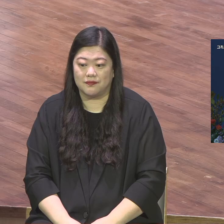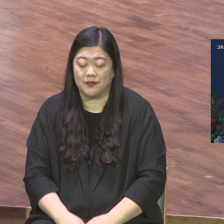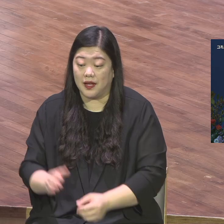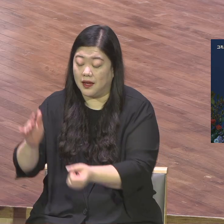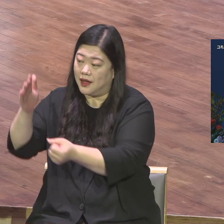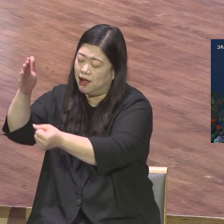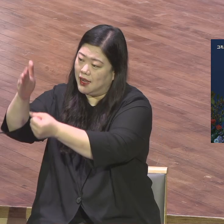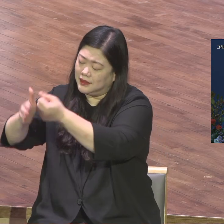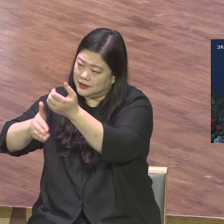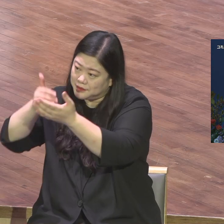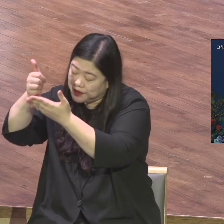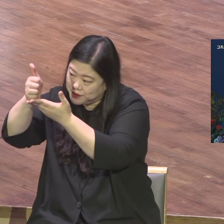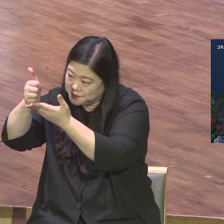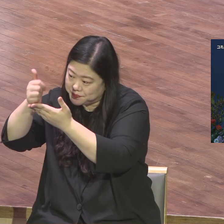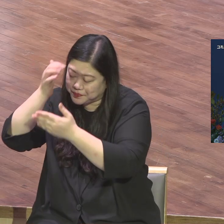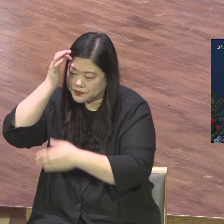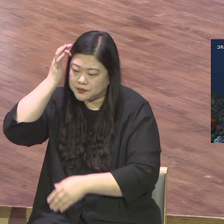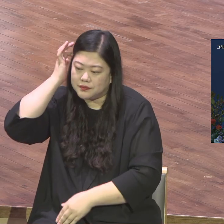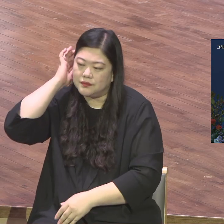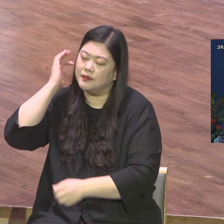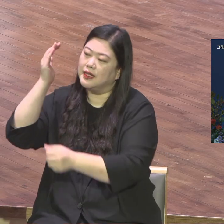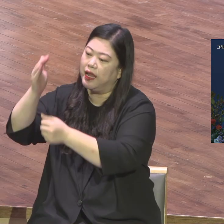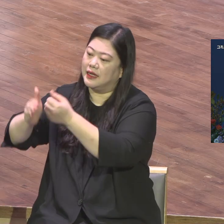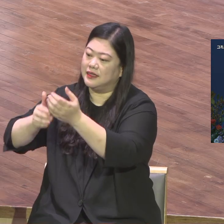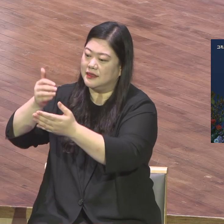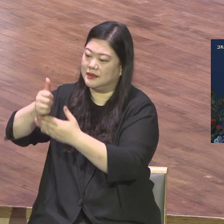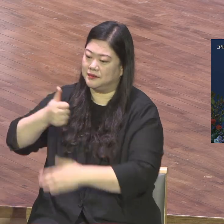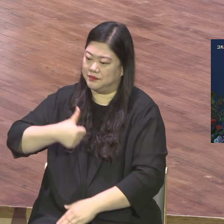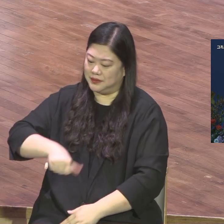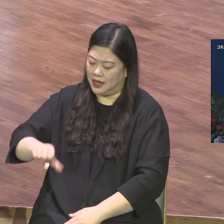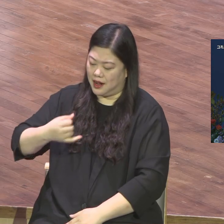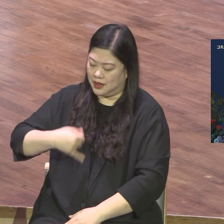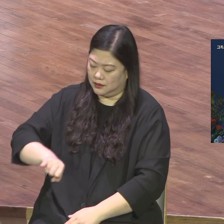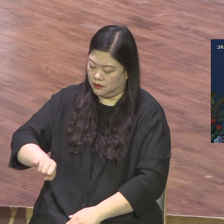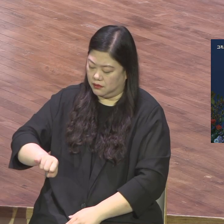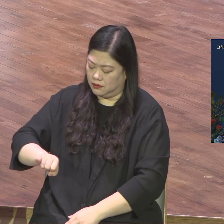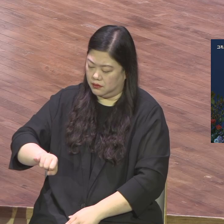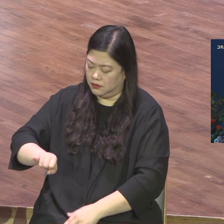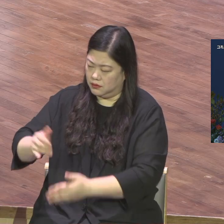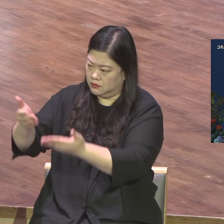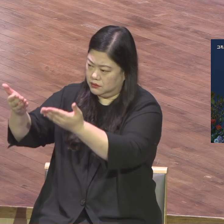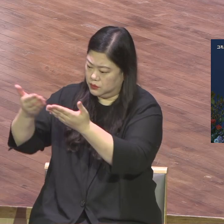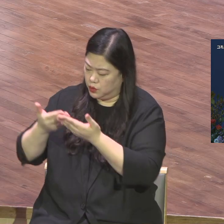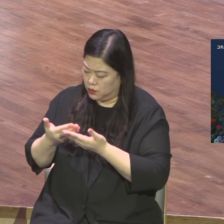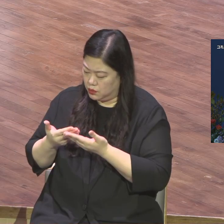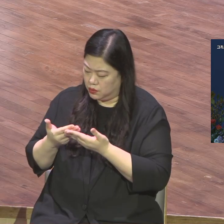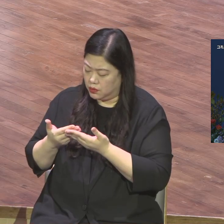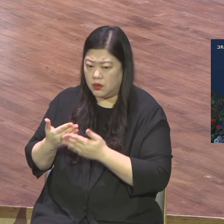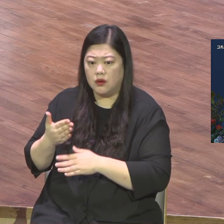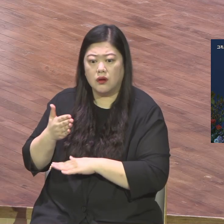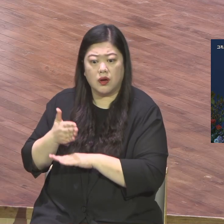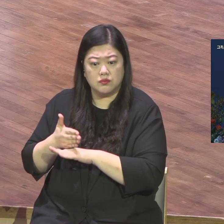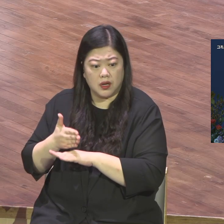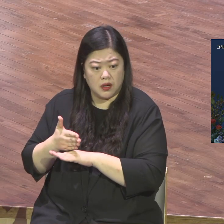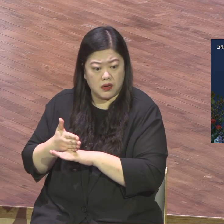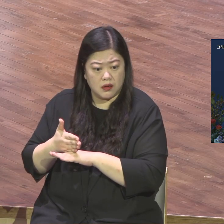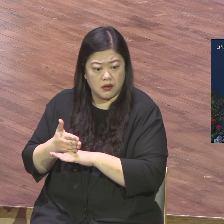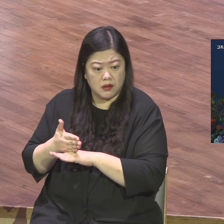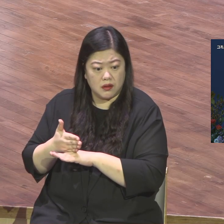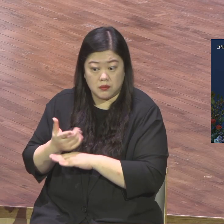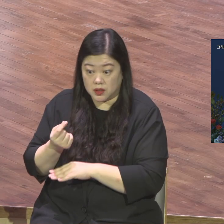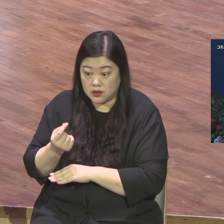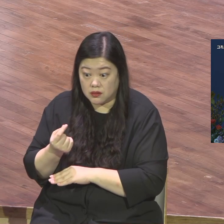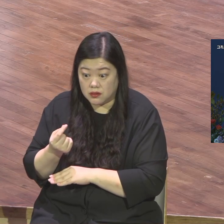하나님께서 우리를 하나님의 자녀로 삼아 주신 것을 넘어서, 뭐 자녀 삼아 준 것만